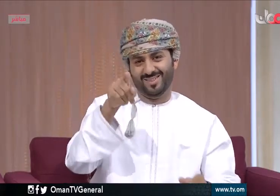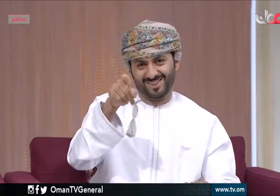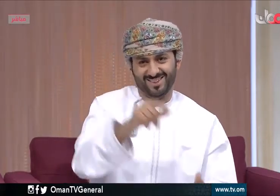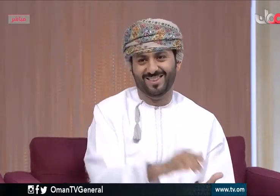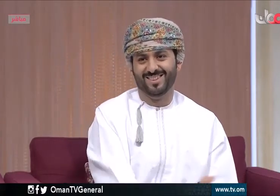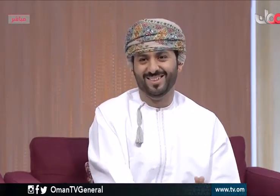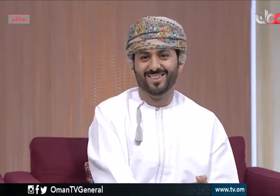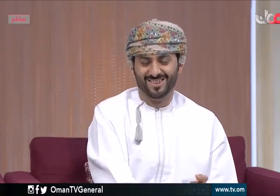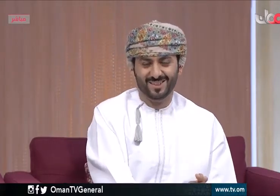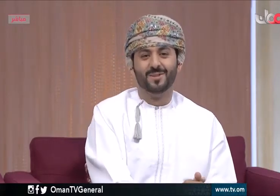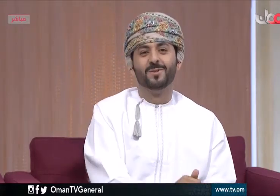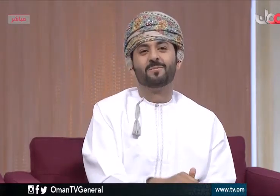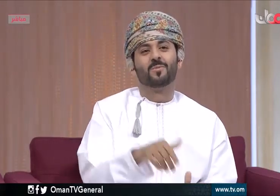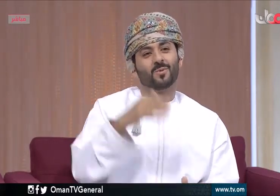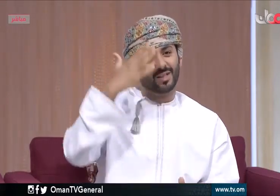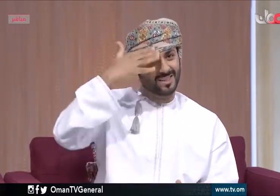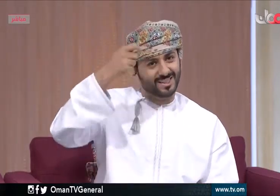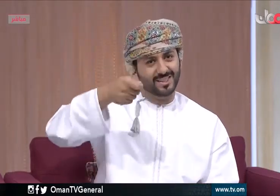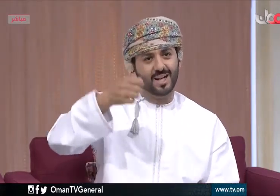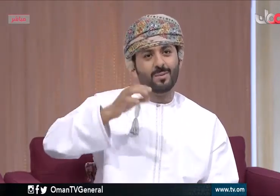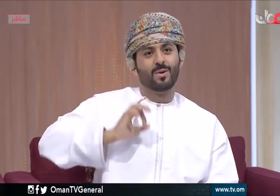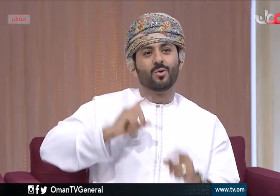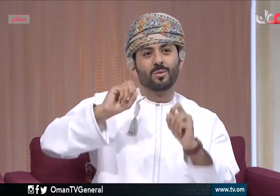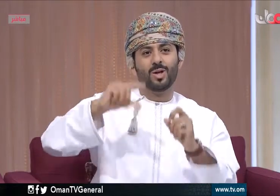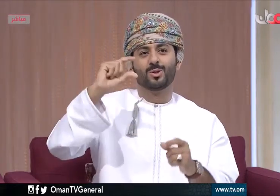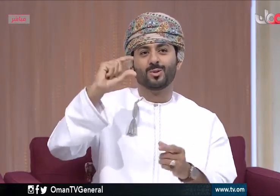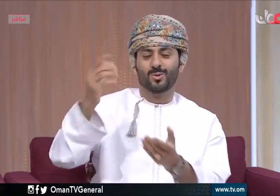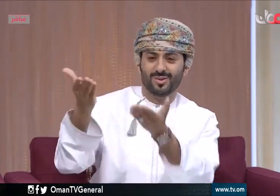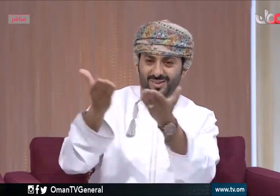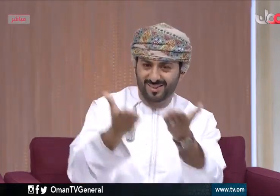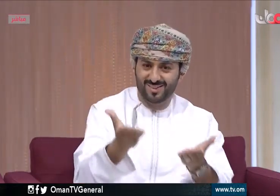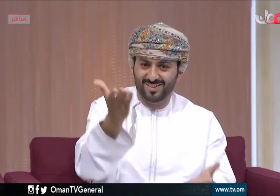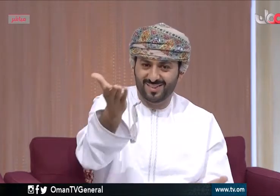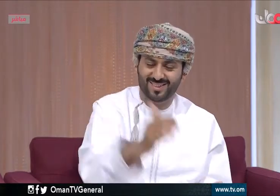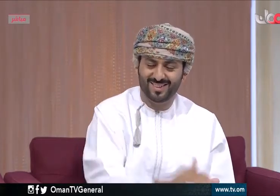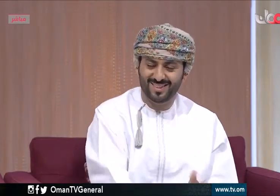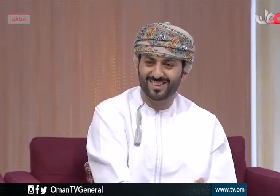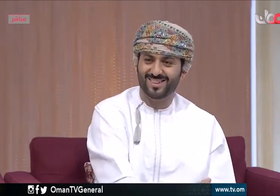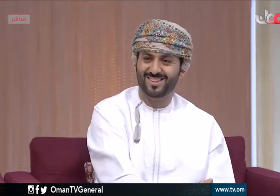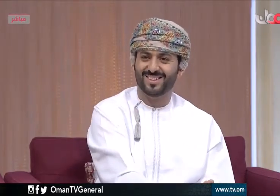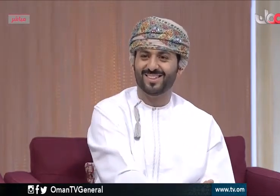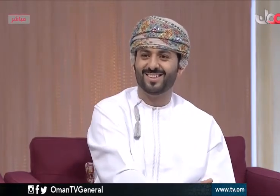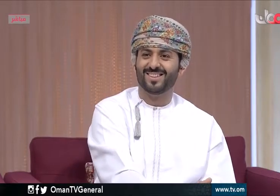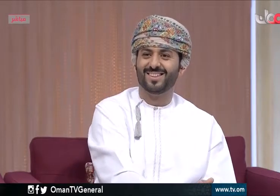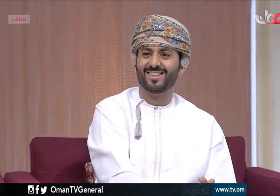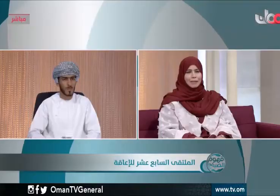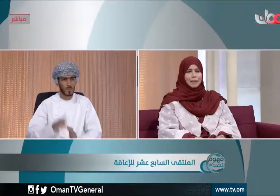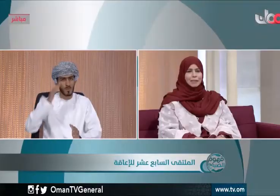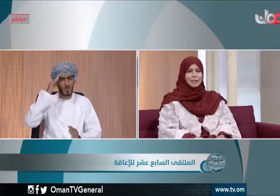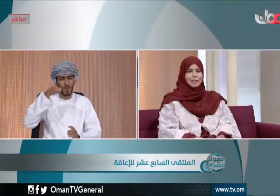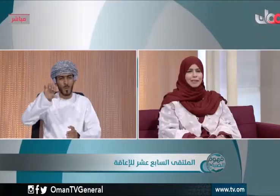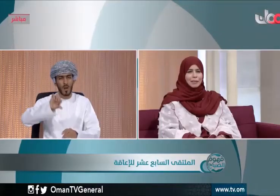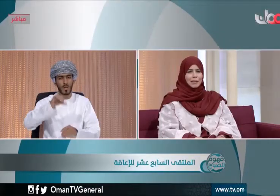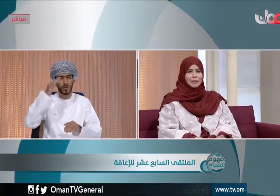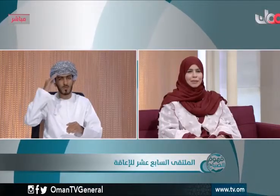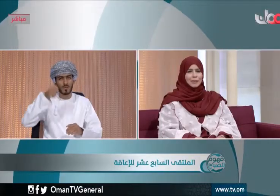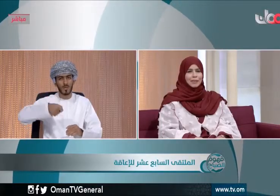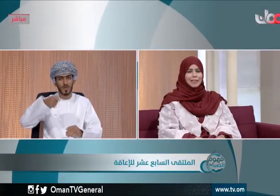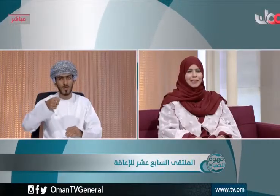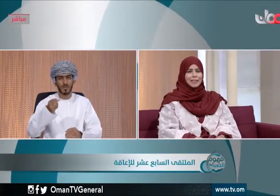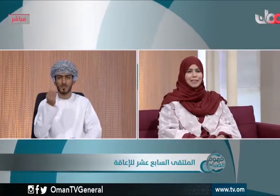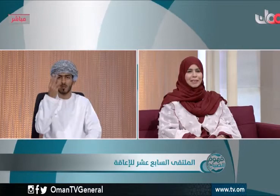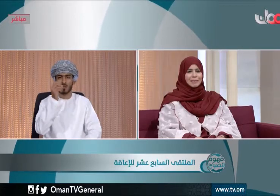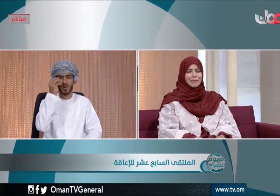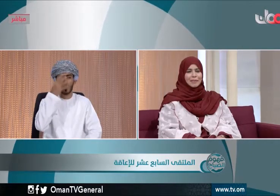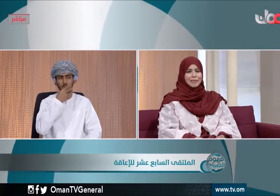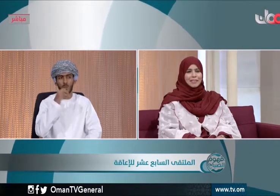جدا لأحاورها في بعض الأسئلة. بداية صباح الخير، السلام عليكم دكتورة. عليكم السلام ورحمة الله. صباح النور